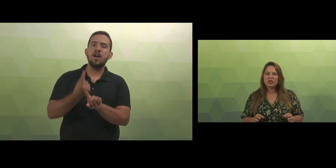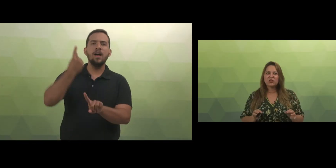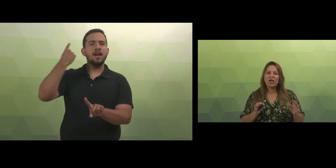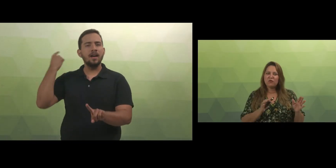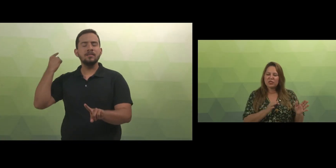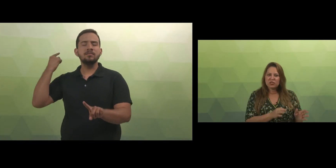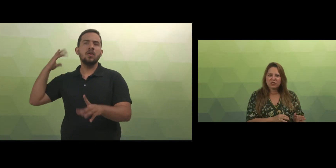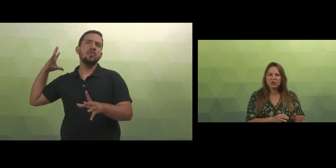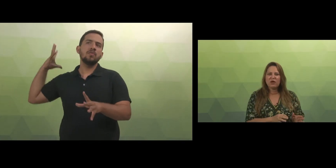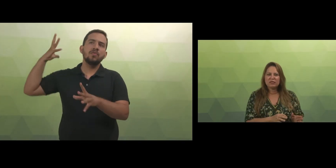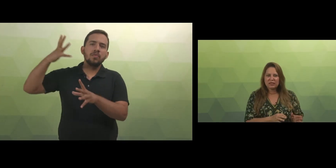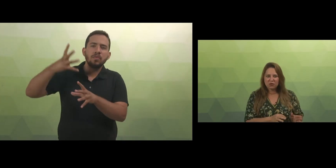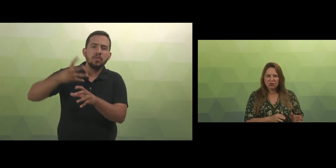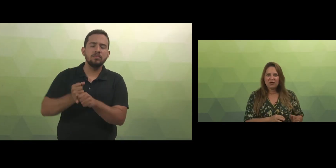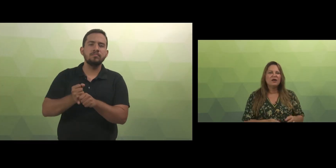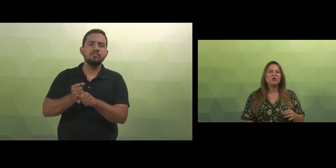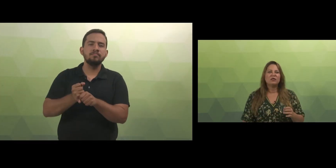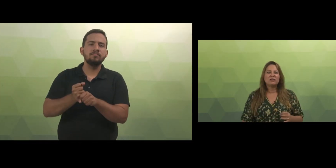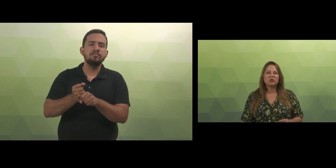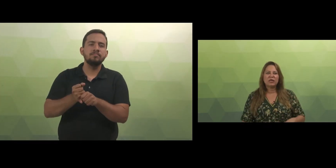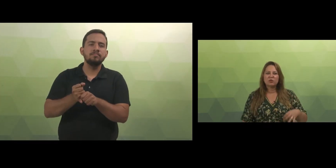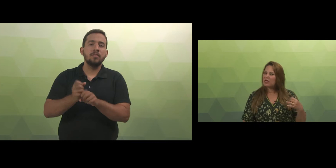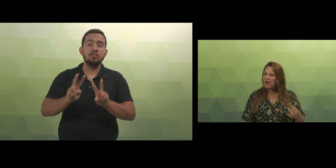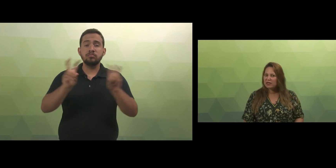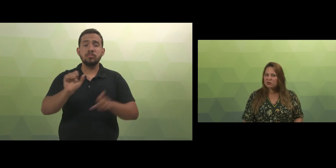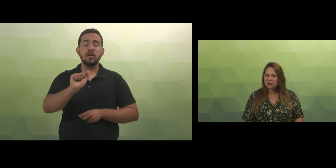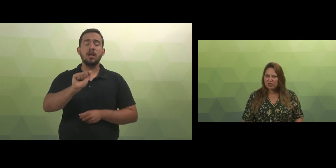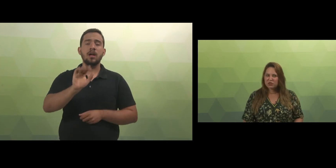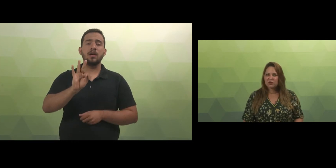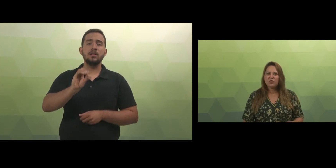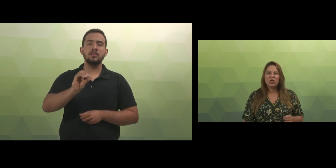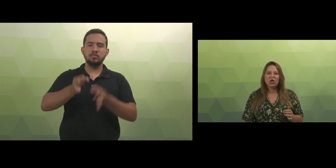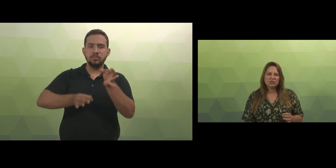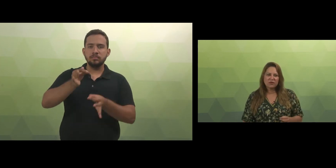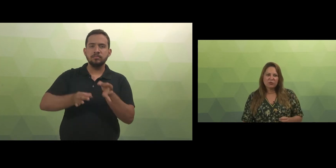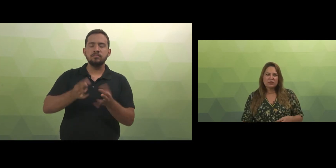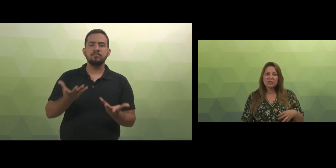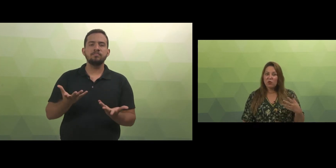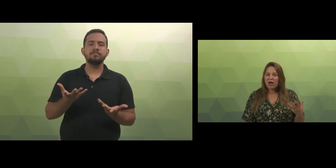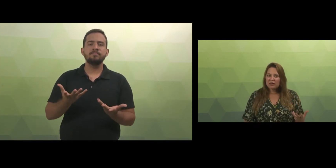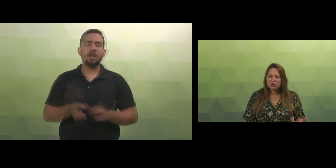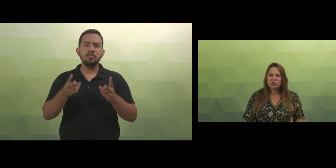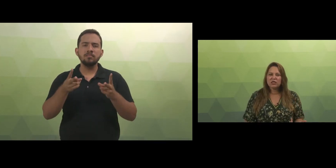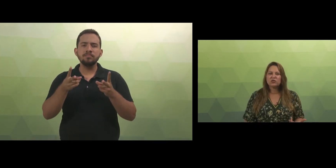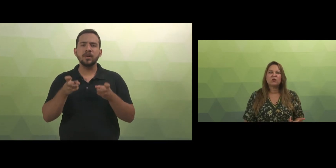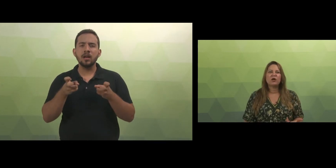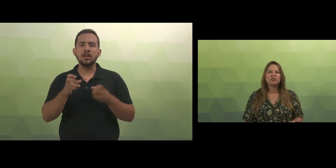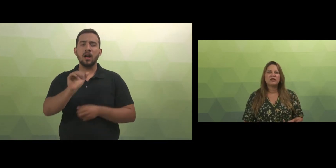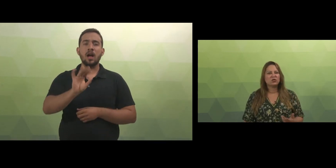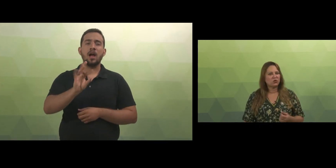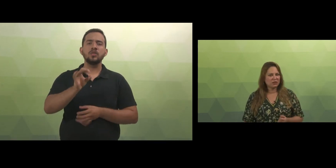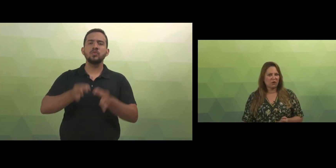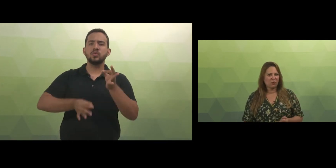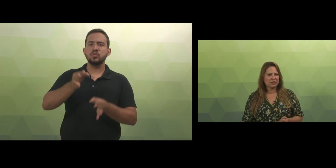Recapitulando o que já foi dito na aula anterior, quando estudamos ato jurídico, nós vimos que o ato jurídico pode